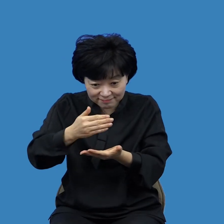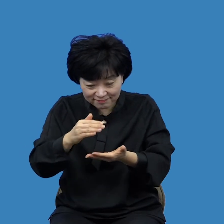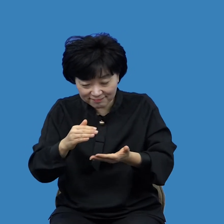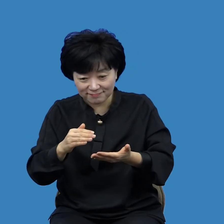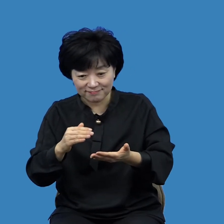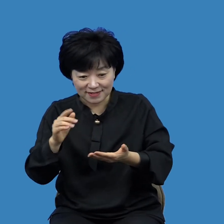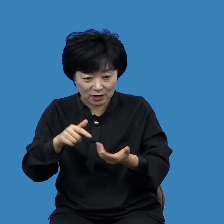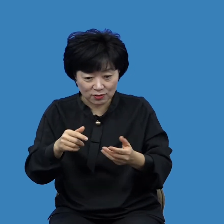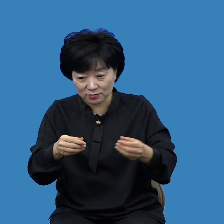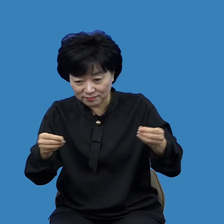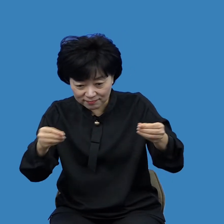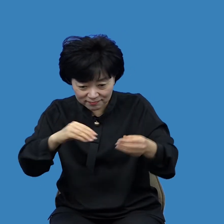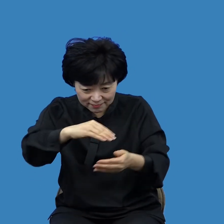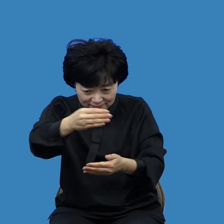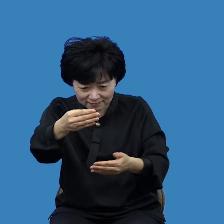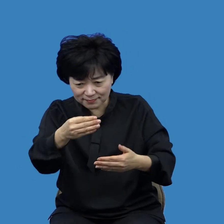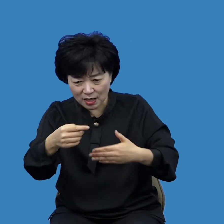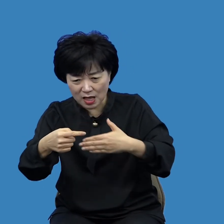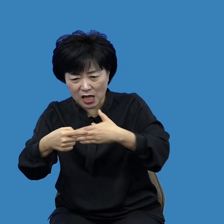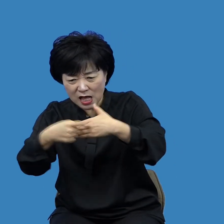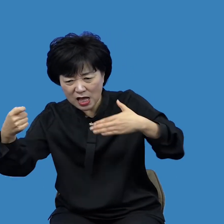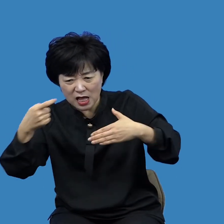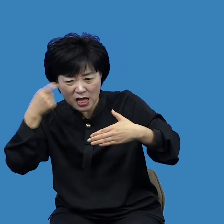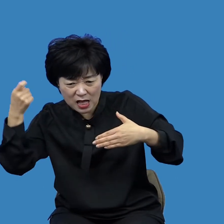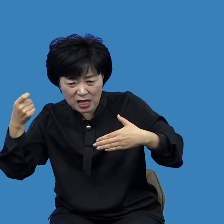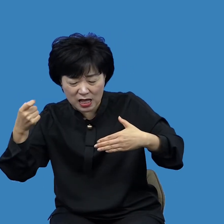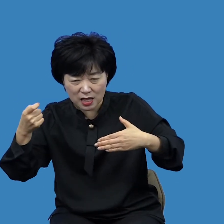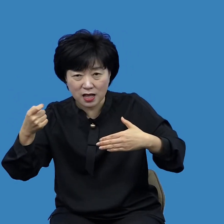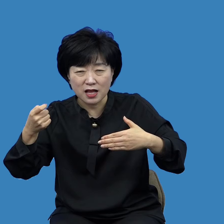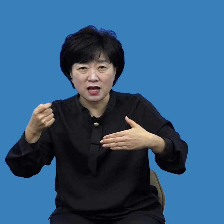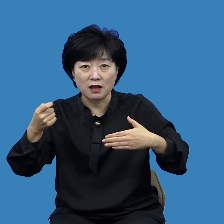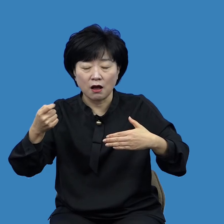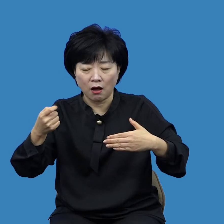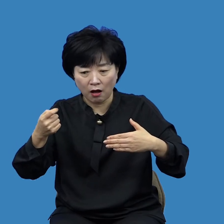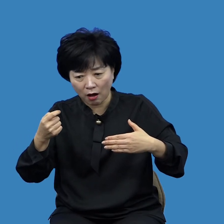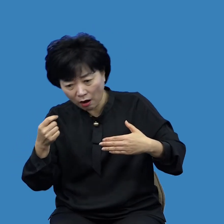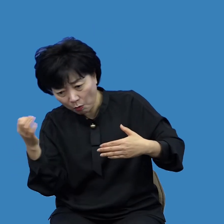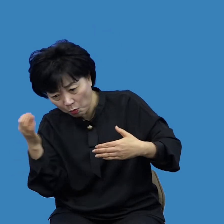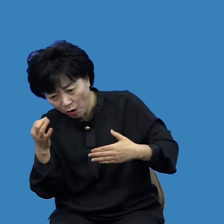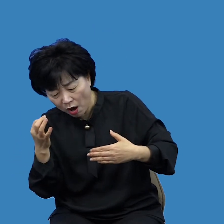하루에도 몇 번씩 빼보고 기스가 하지 않았어. 근데 며칠 전에 보니까 나도 모르는 기스가 하나